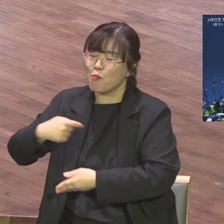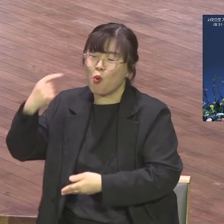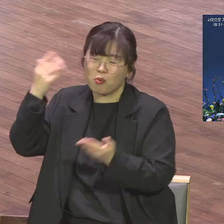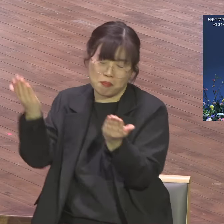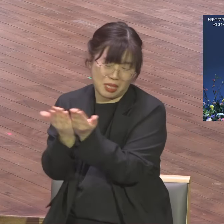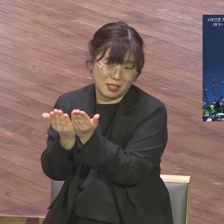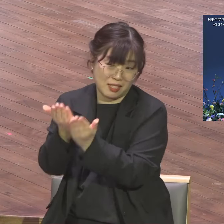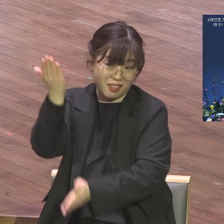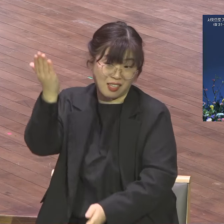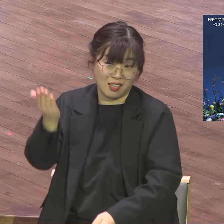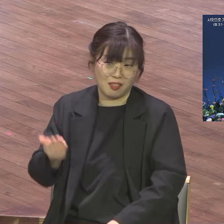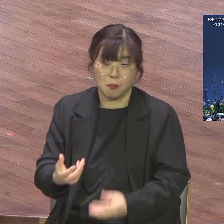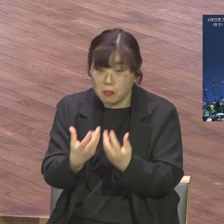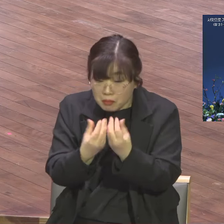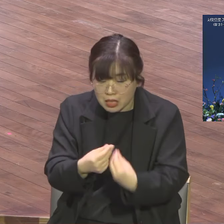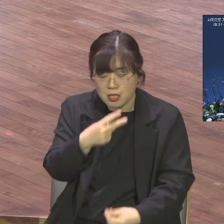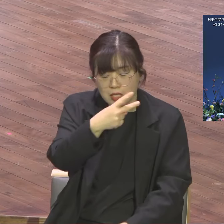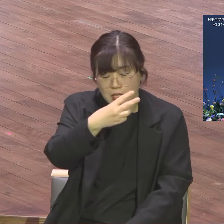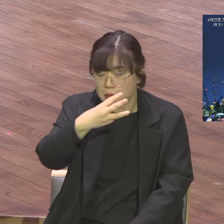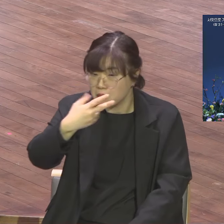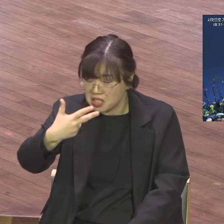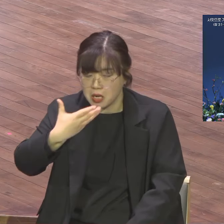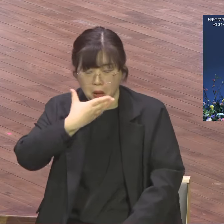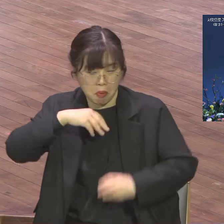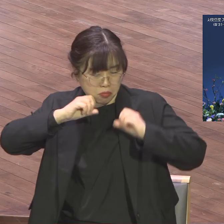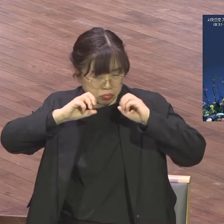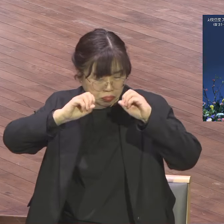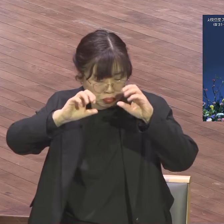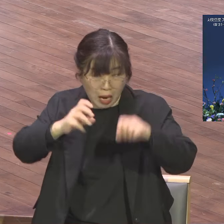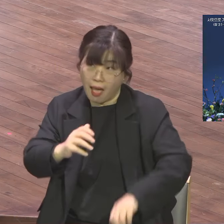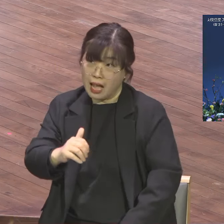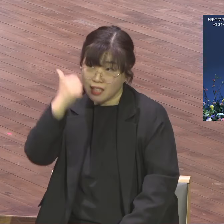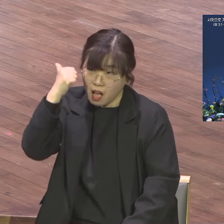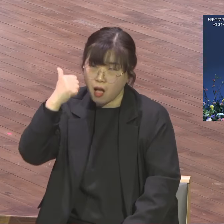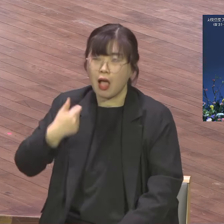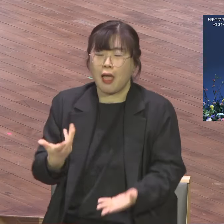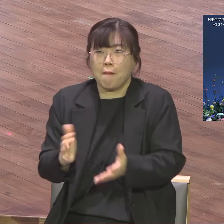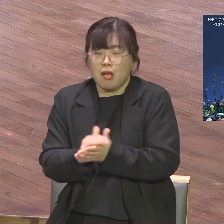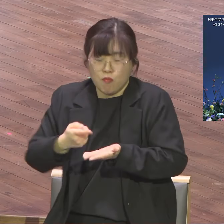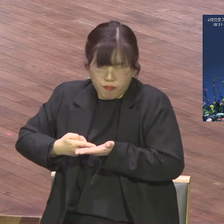237나라 5천여 복음을 해서 언약 도전을 계속하는 것입니다.